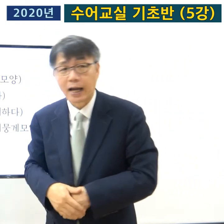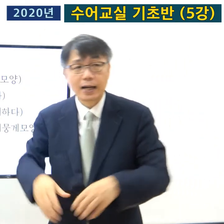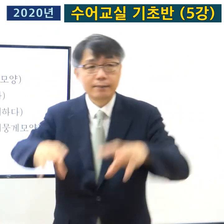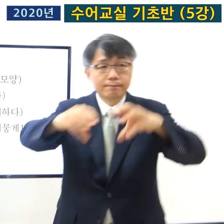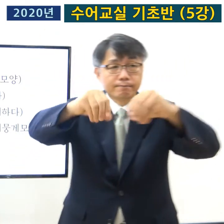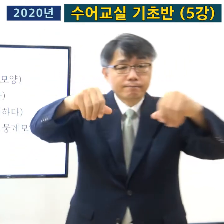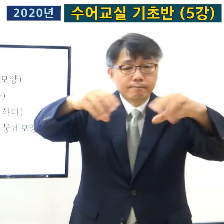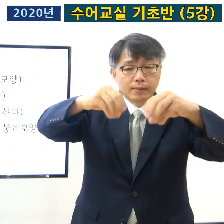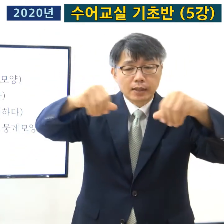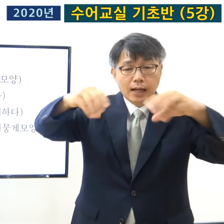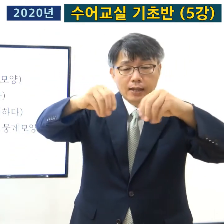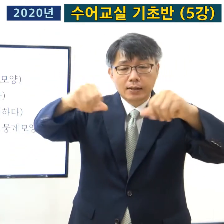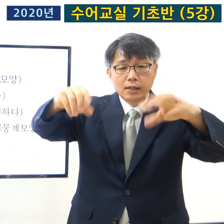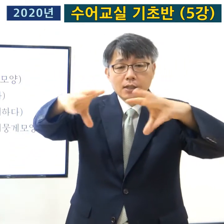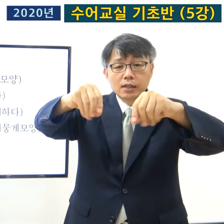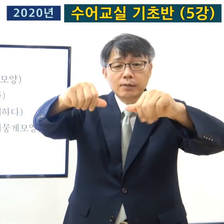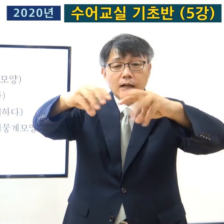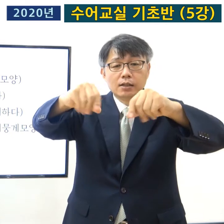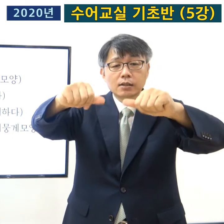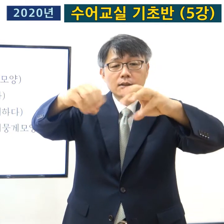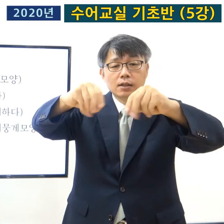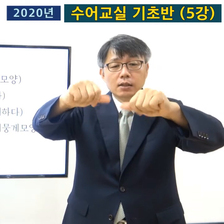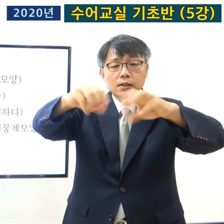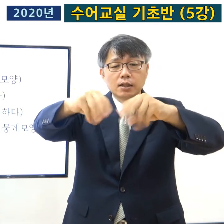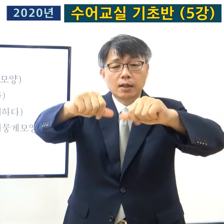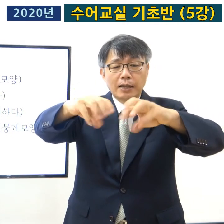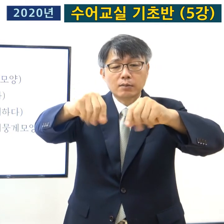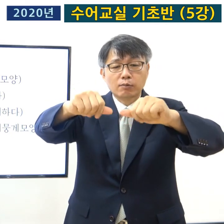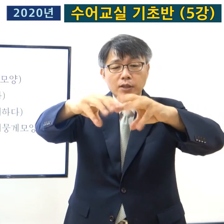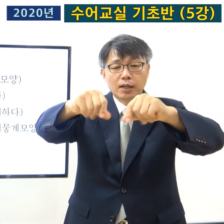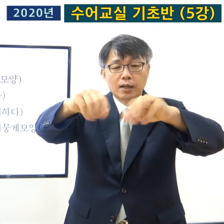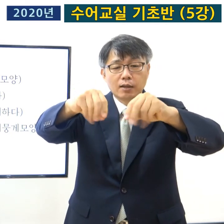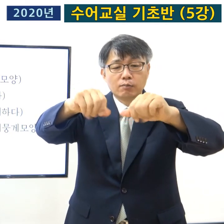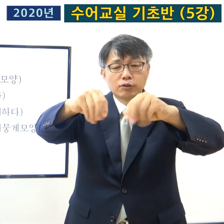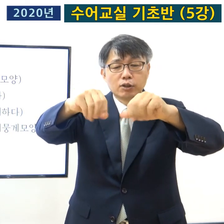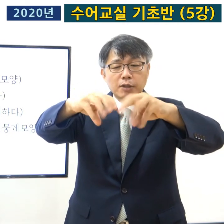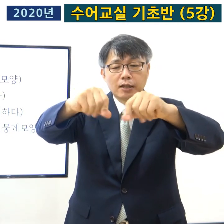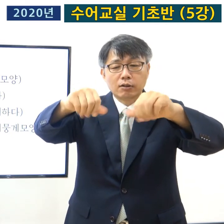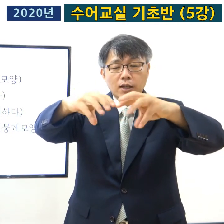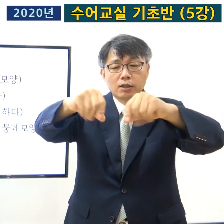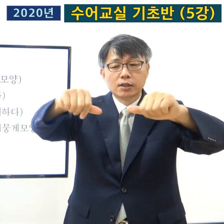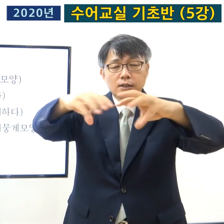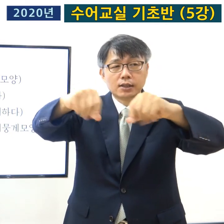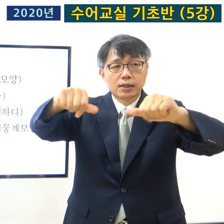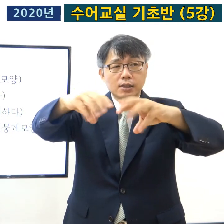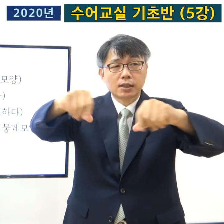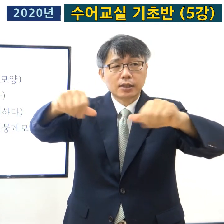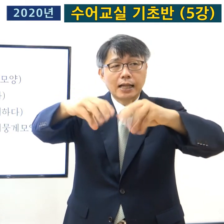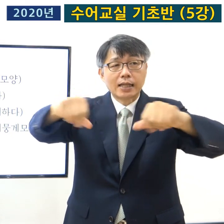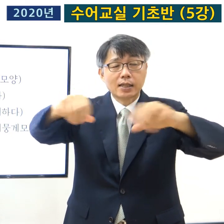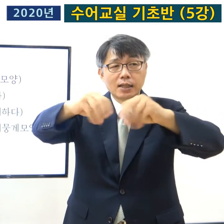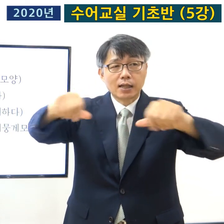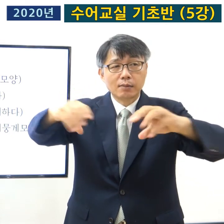땅, 흙입니다. 흙 이렇게 만져보면 이렇게 부드럽잖아요. 이렇게 흙,